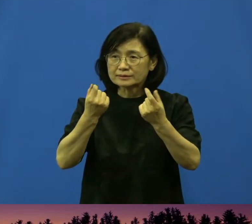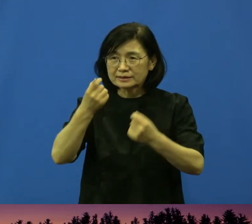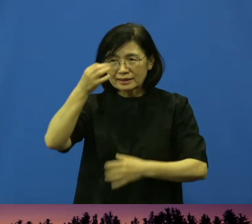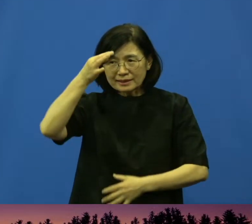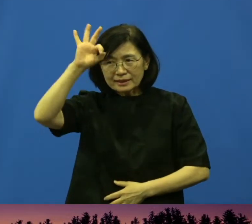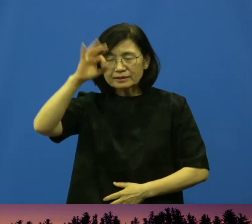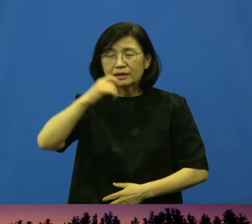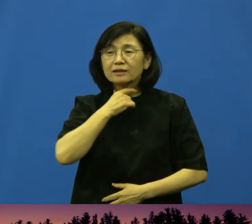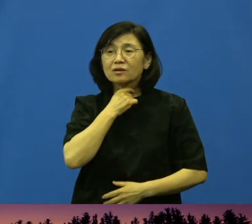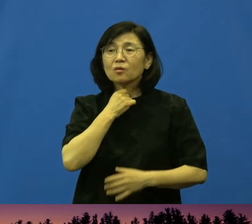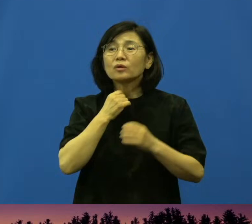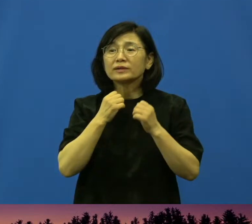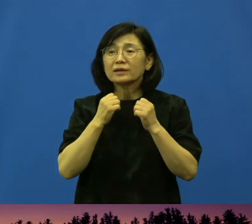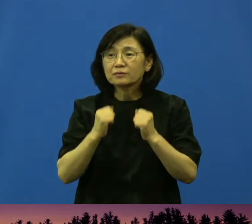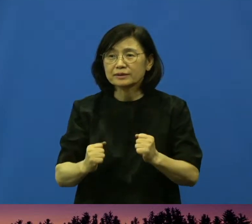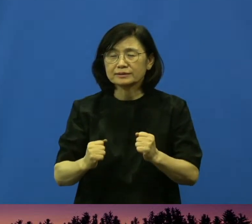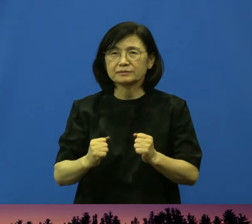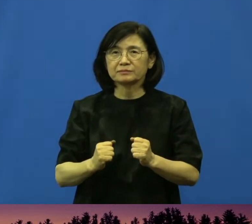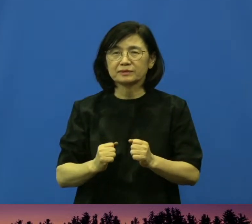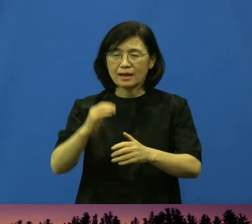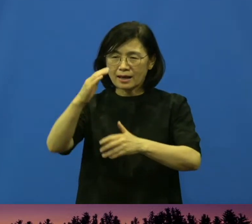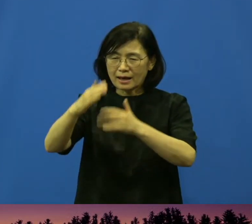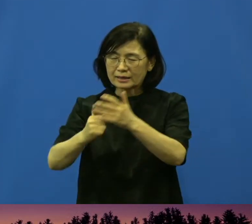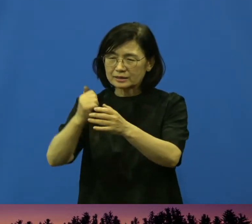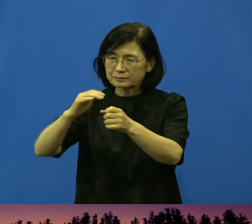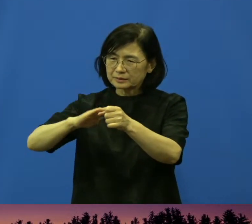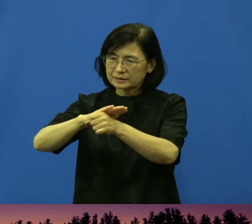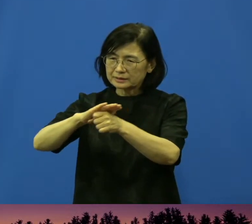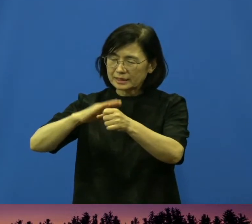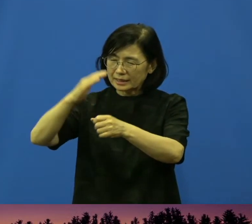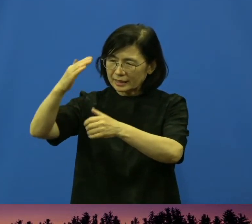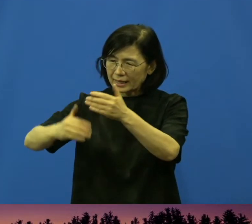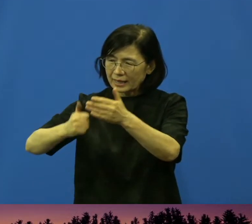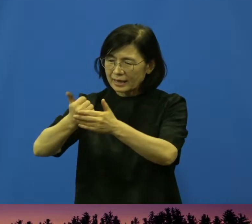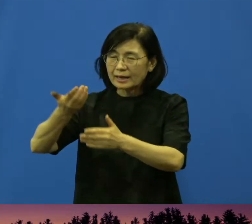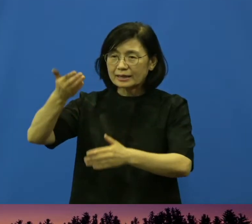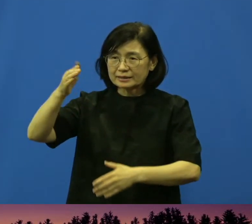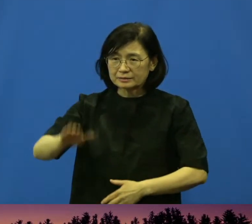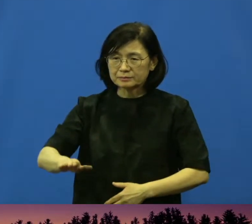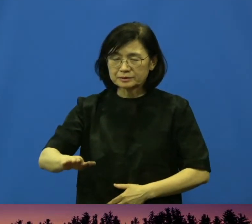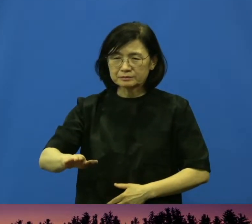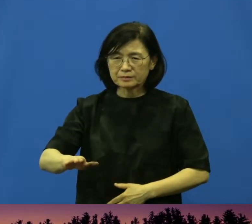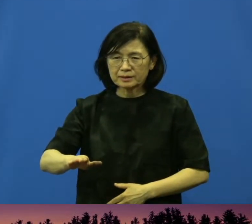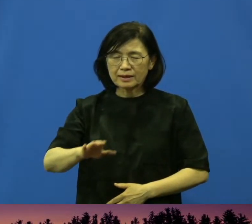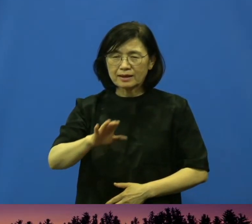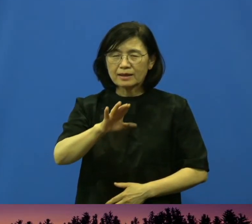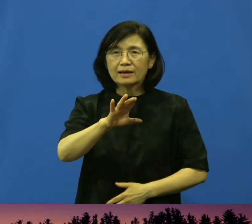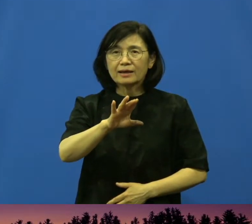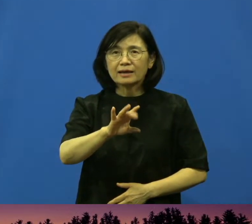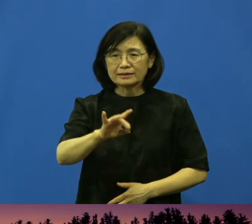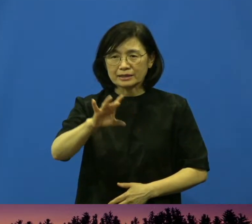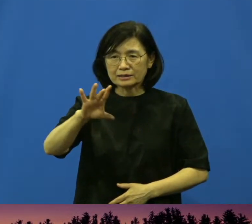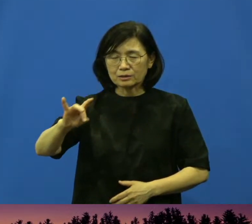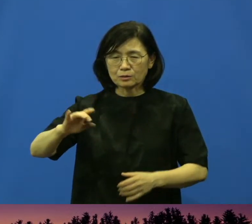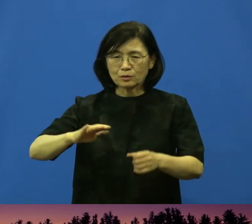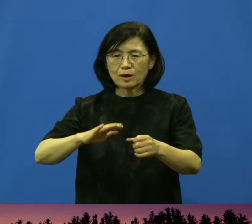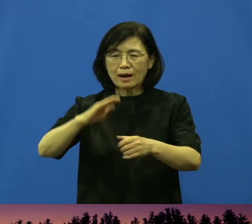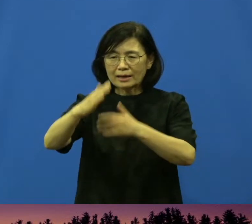대하세요. 그런데 때때로 당신이 그 사랑을 이해하지 못할 때 사랑의 매를 드시기도 하죠.